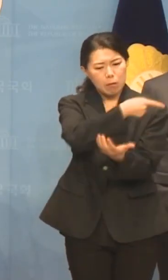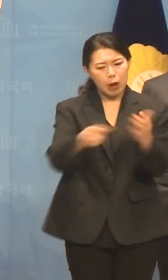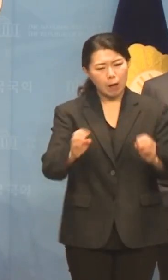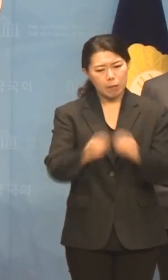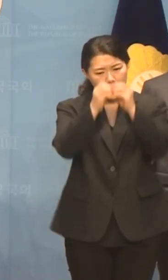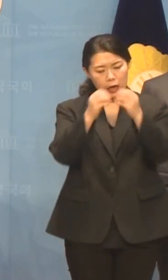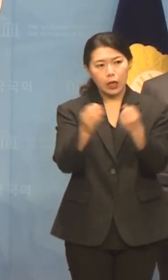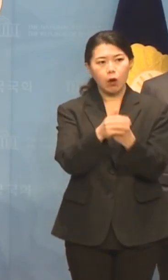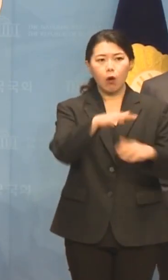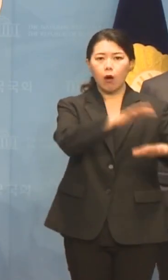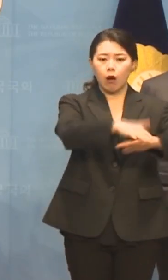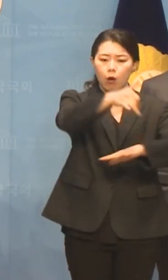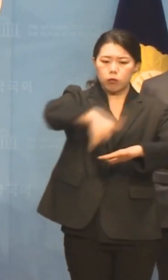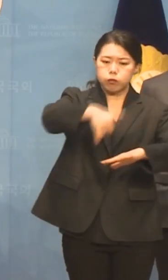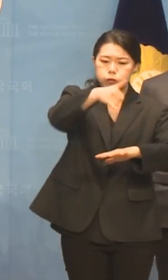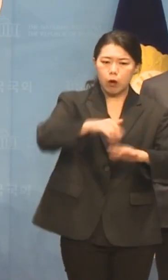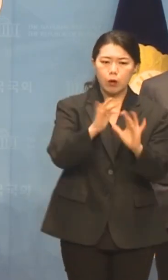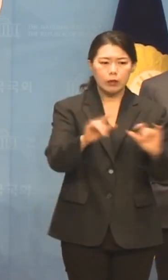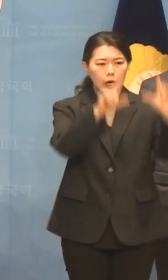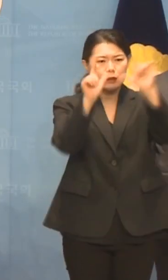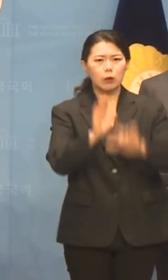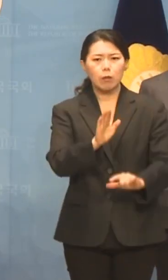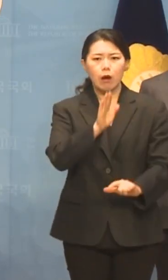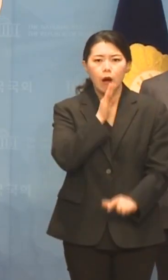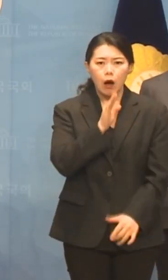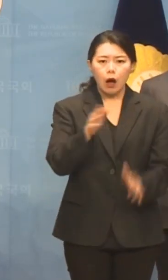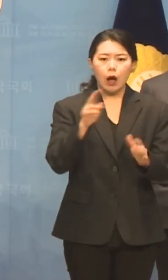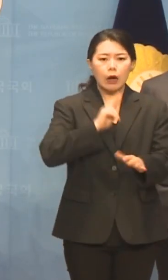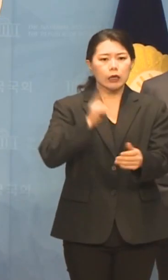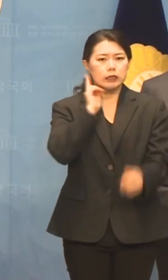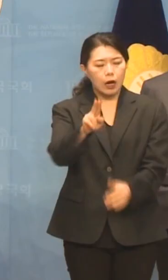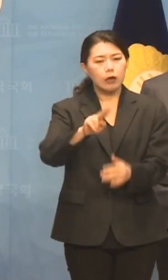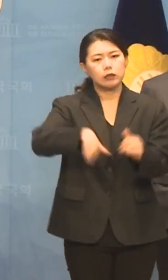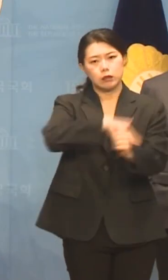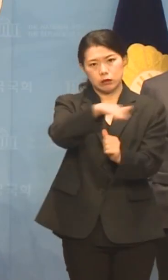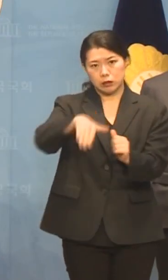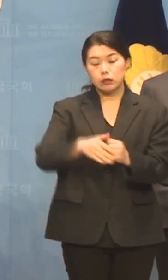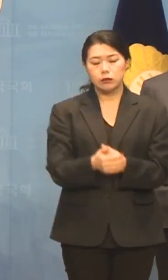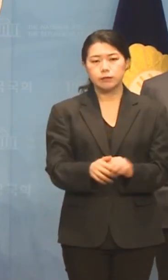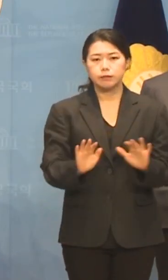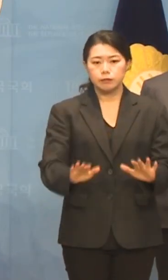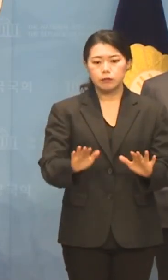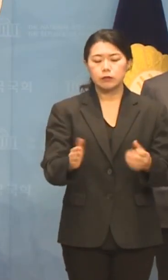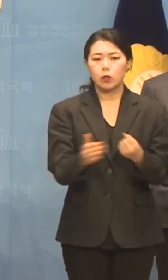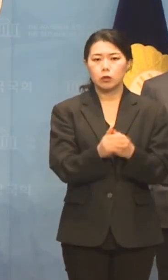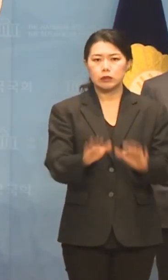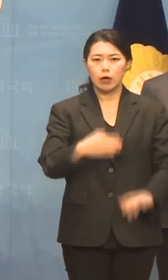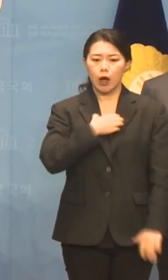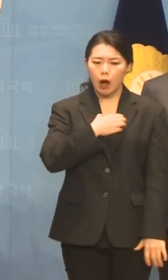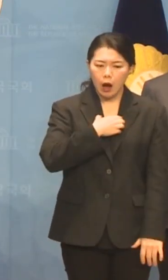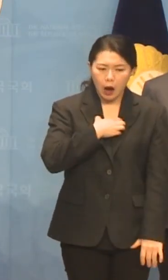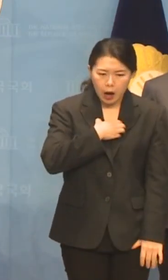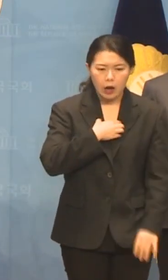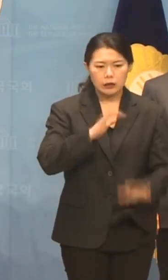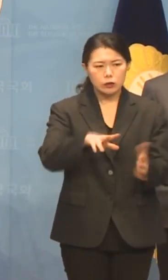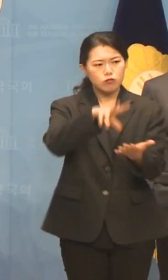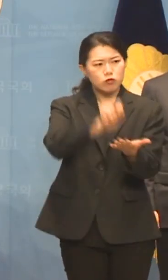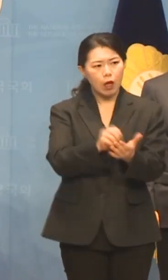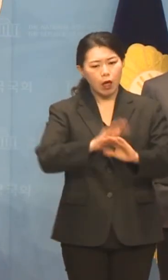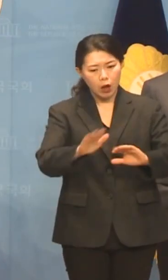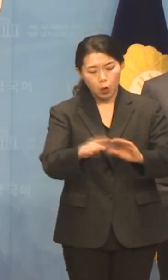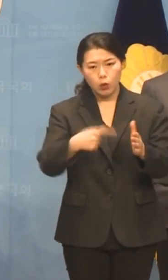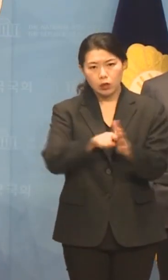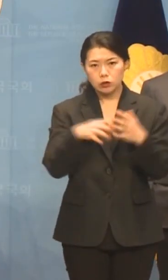농업 민생은 심각한 비상 상황이다. 그 어느 때보다도 위기 속 농업 민생을 살리기 위한 정부의